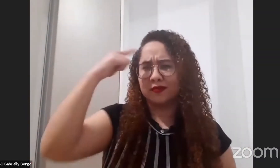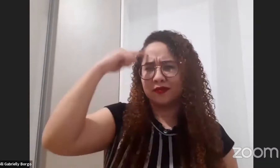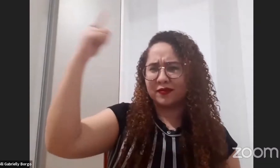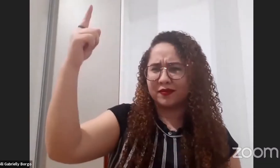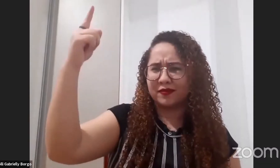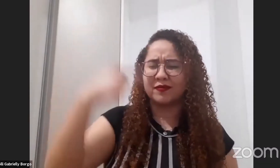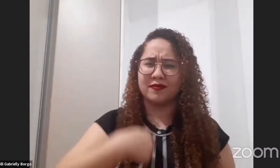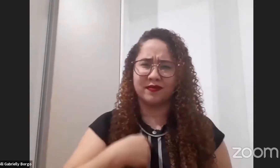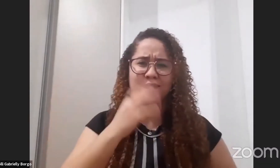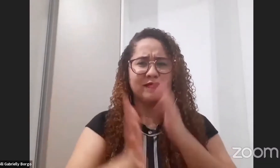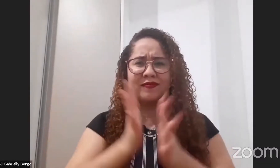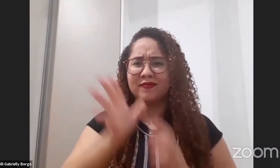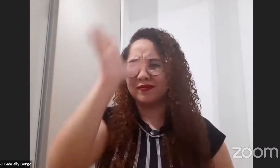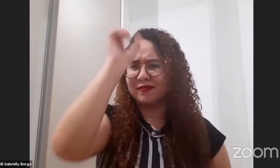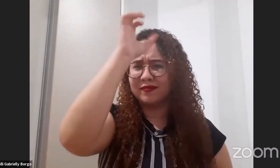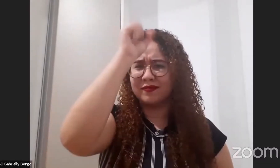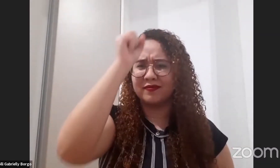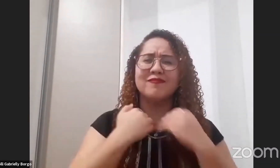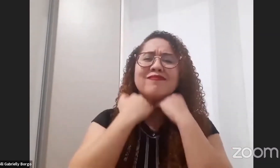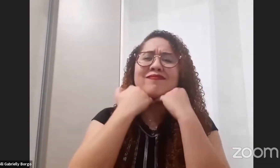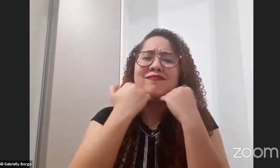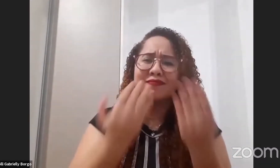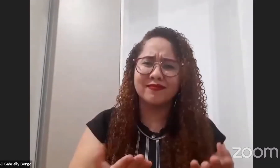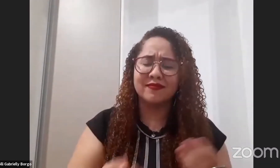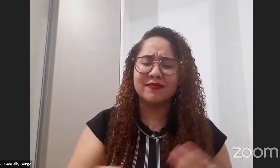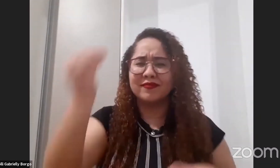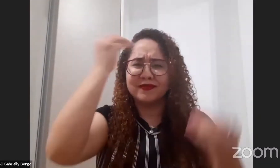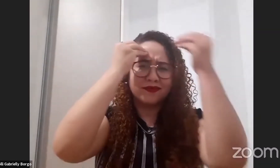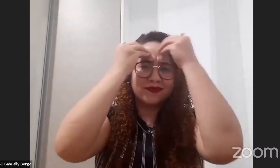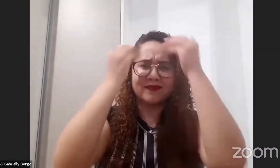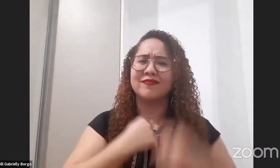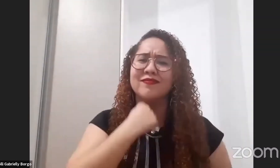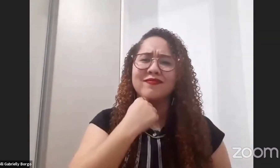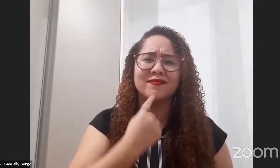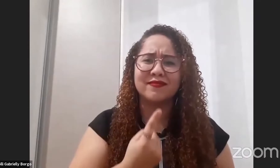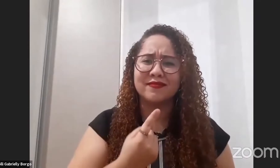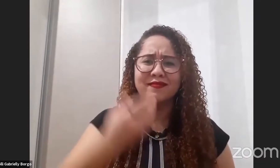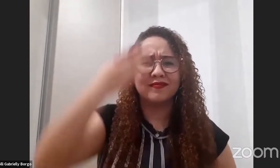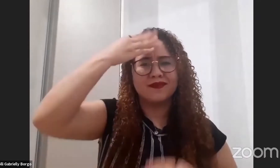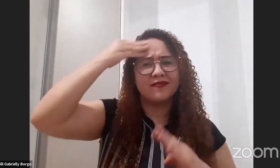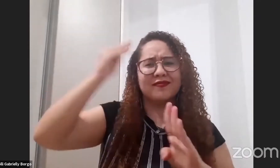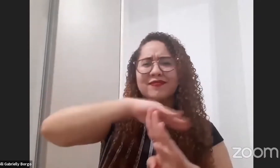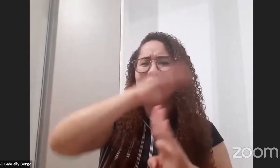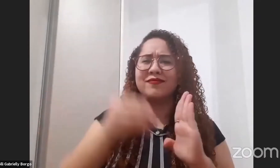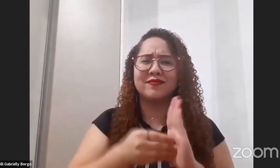Mas eu pensava, eu aprender Libras? Impossível. Não gravo nada,